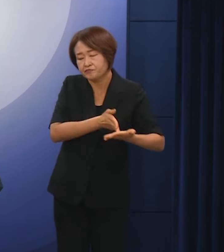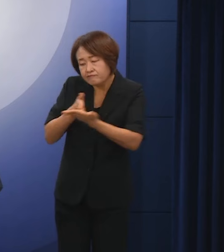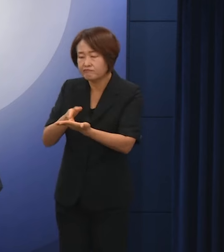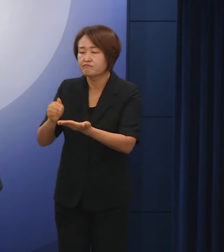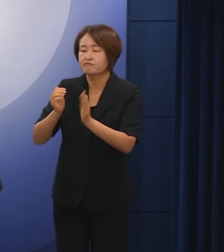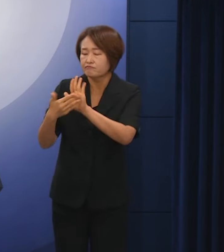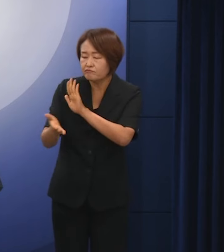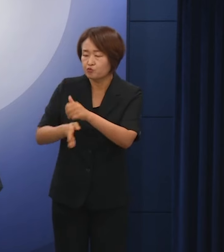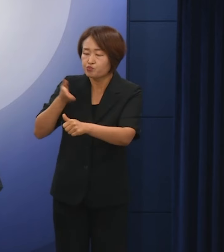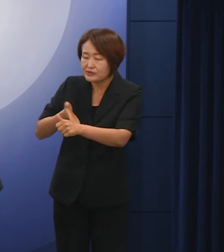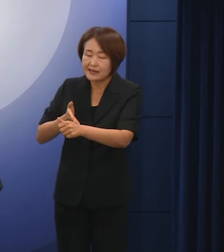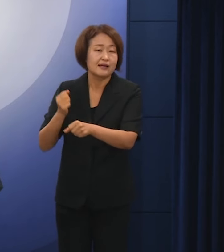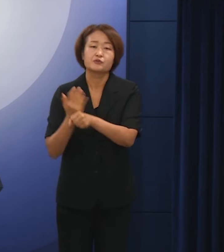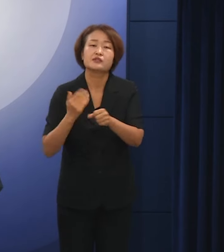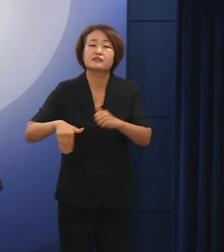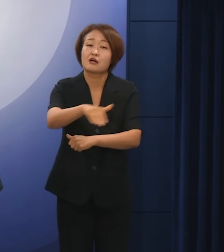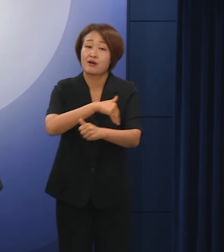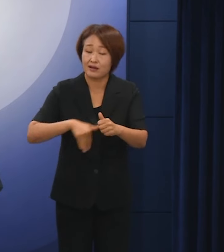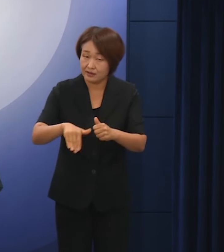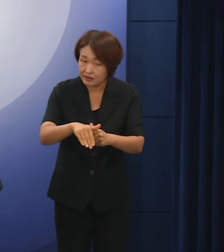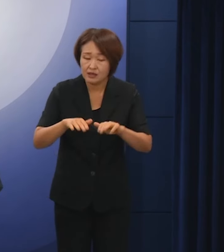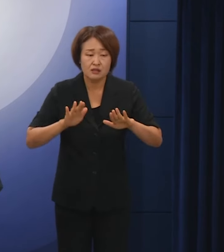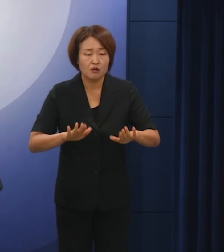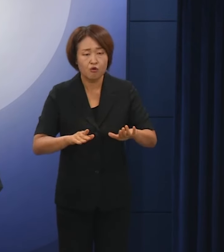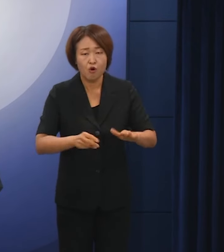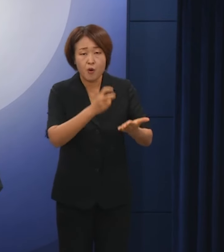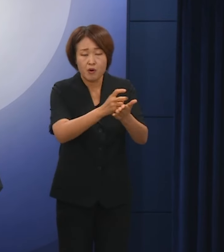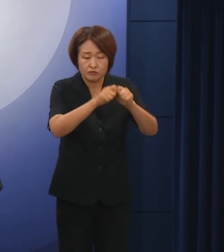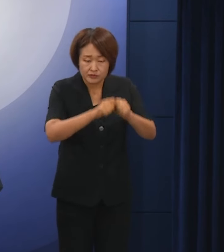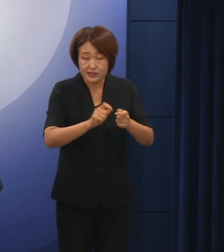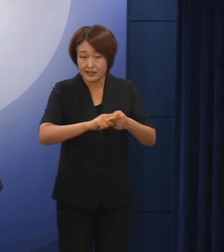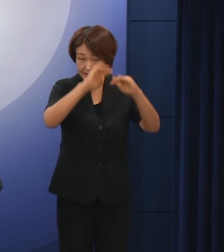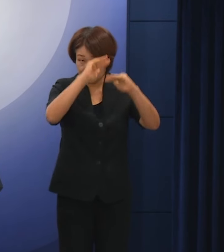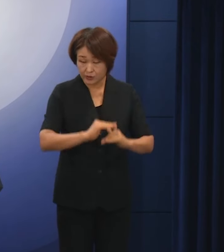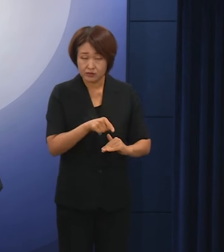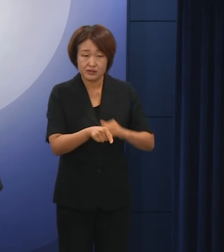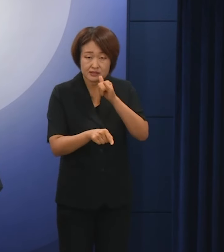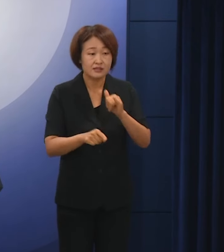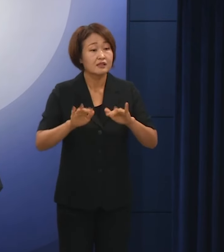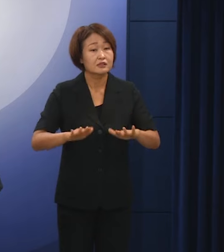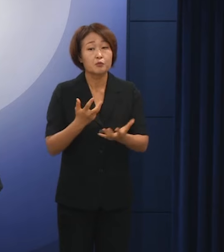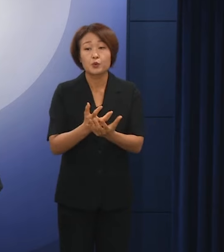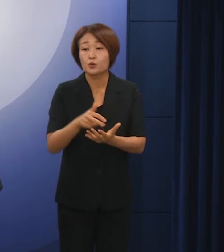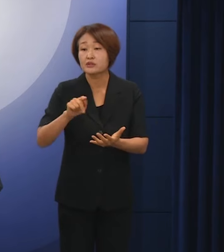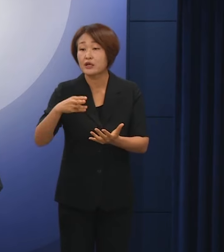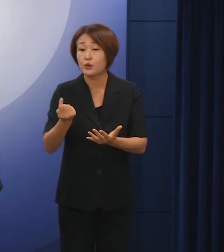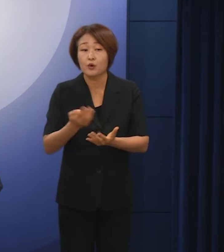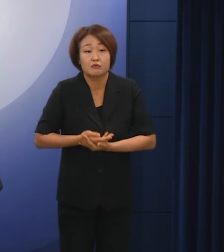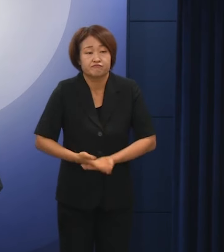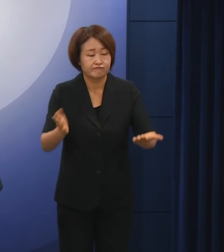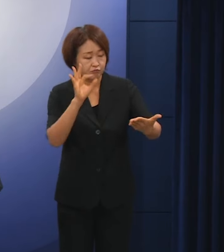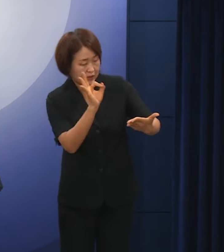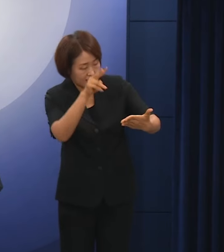점을 말씀드립니다. 본 법안의 위헌성에 관한 구체적인 설명은 배포해드린 보도자료를